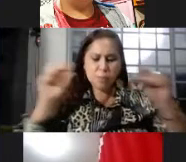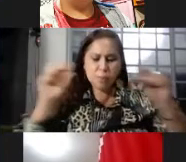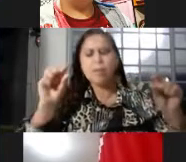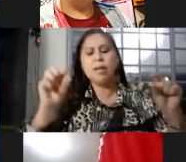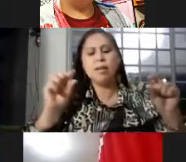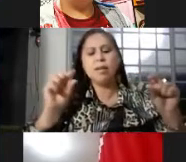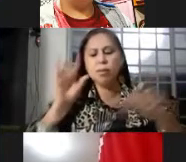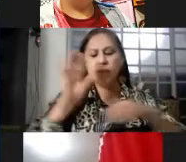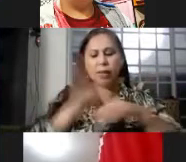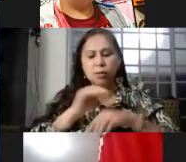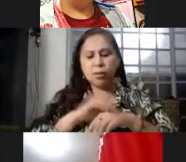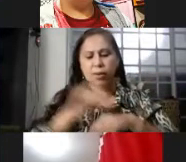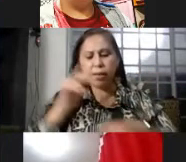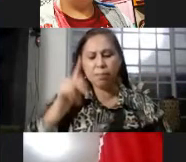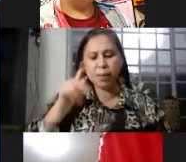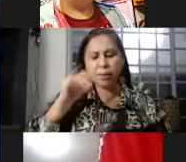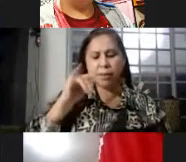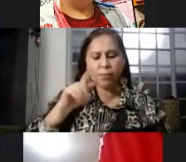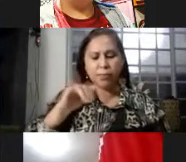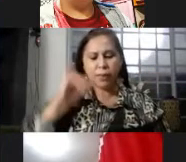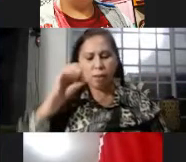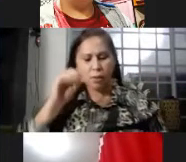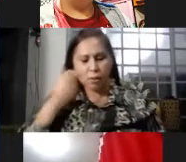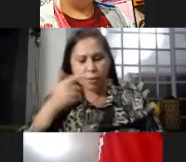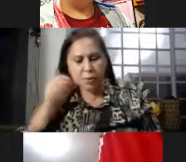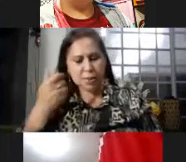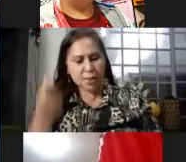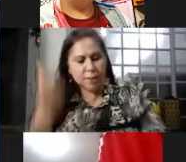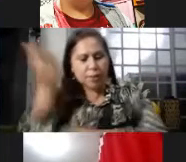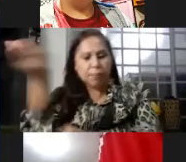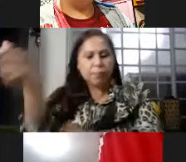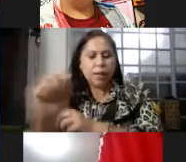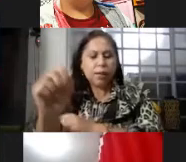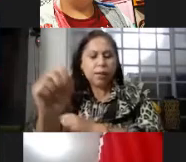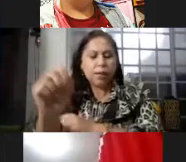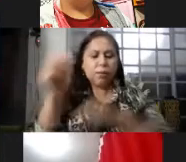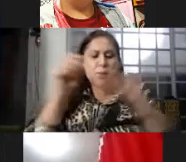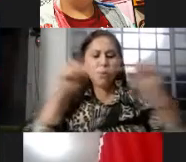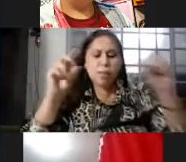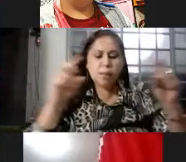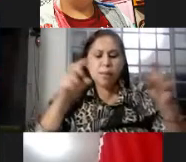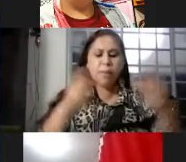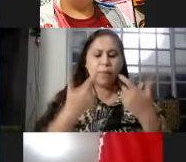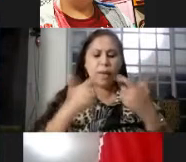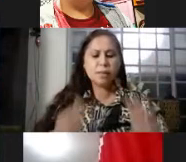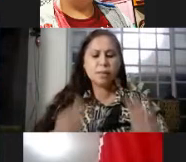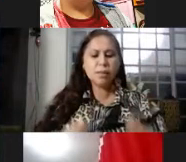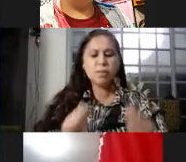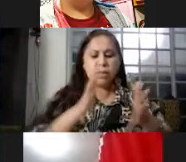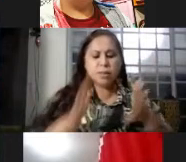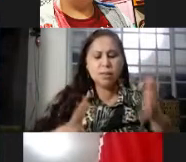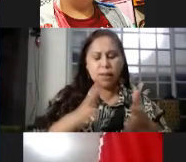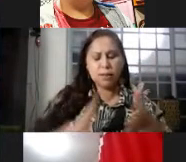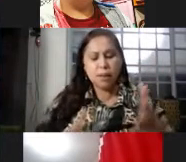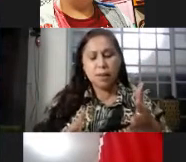um pequeno artigo, né, de autoria de Písio, 2006, com o tema As Línguas